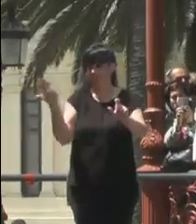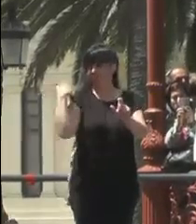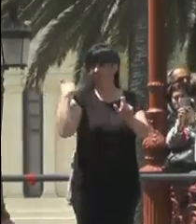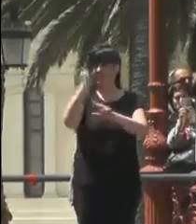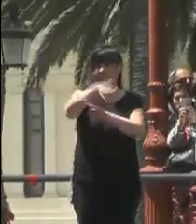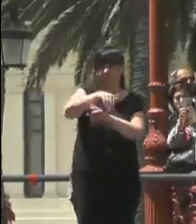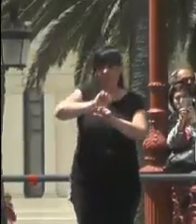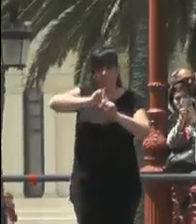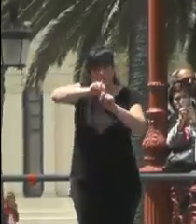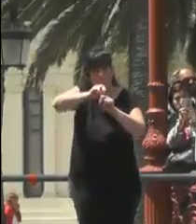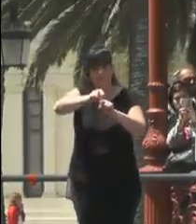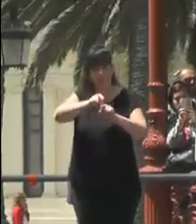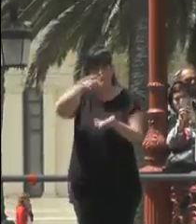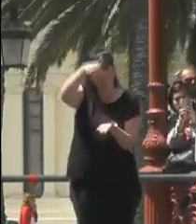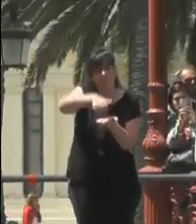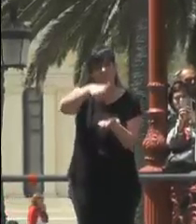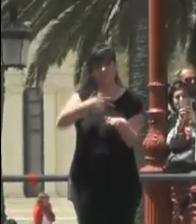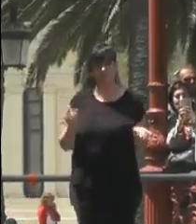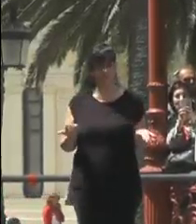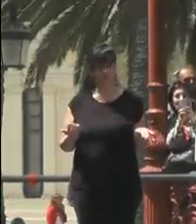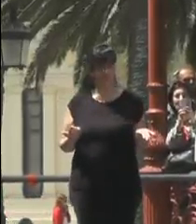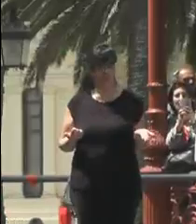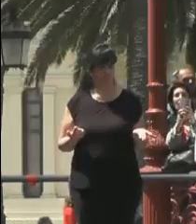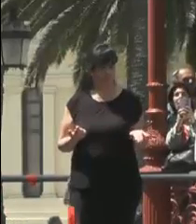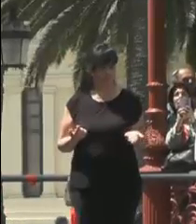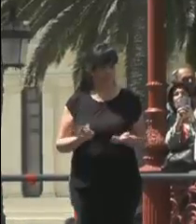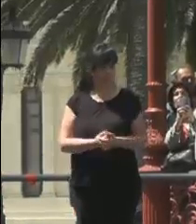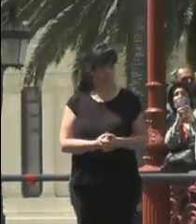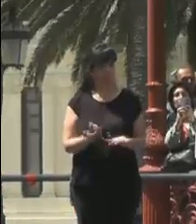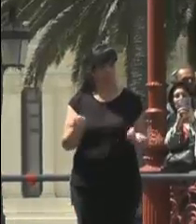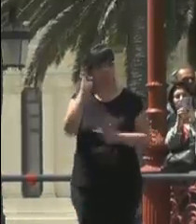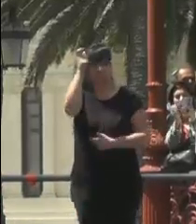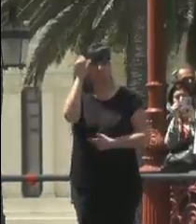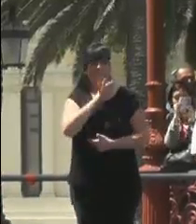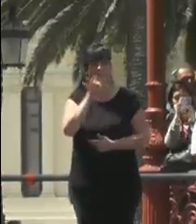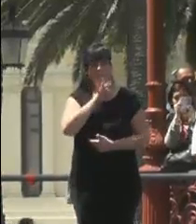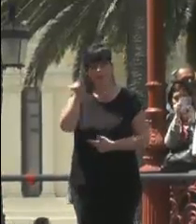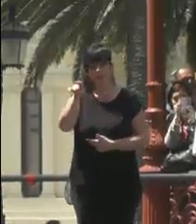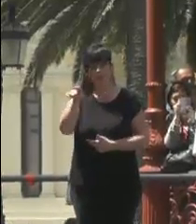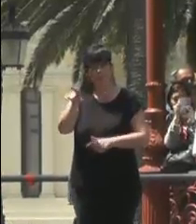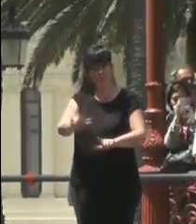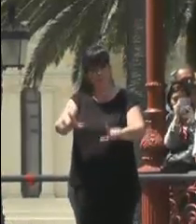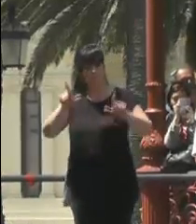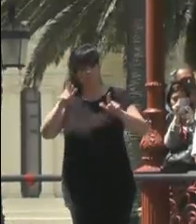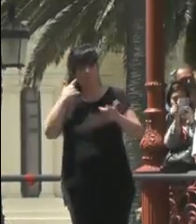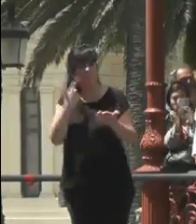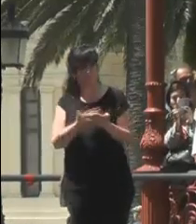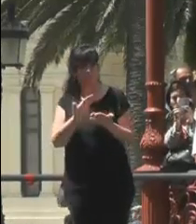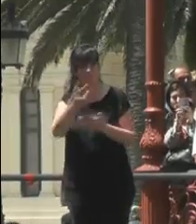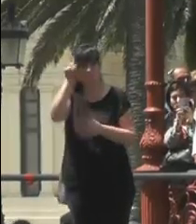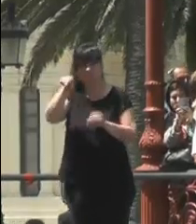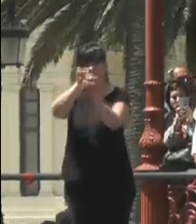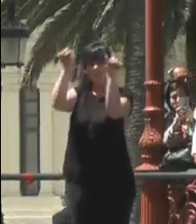y presionaba y exigía nuevos derechos, con costes altísimos. El pueblo gallego es expresión de todo ello también. El pueblo